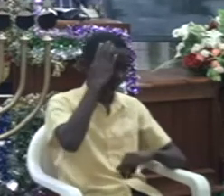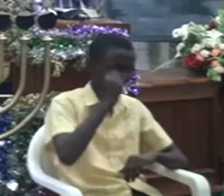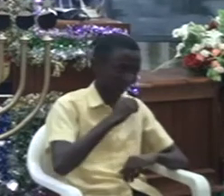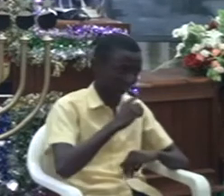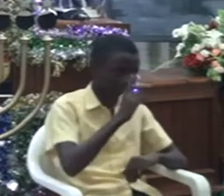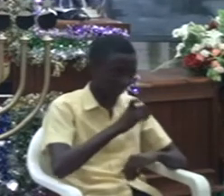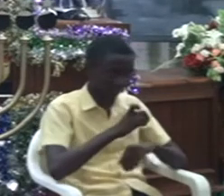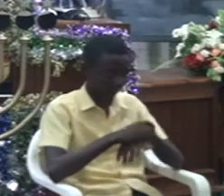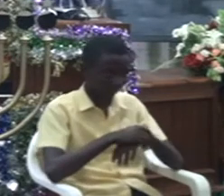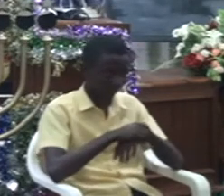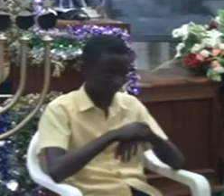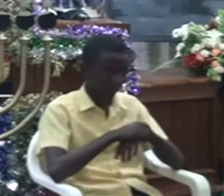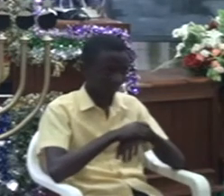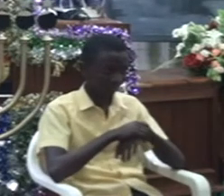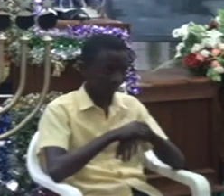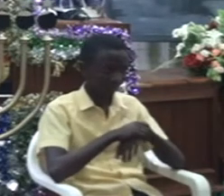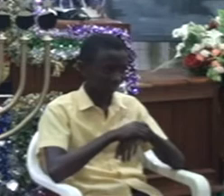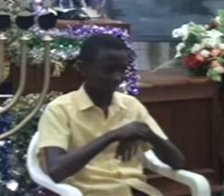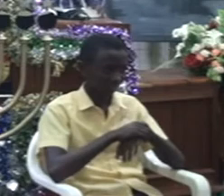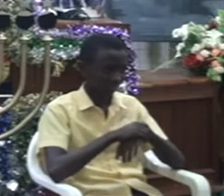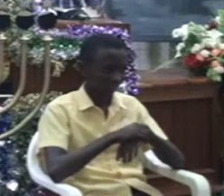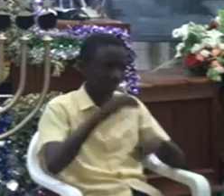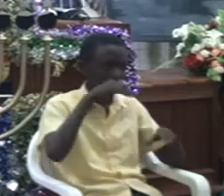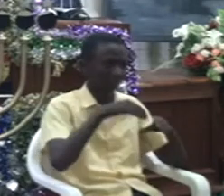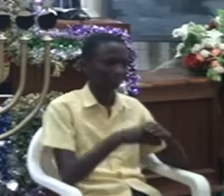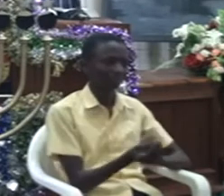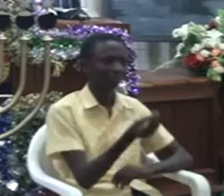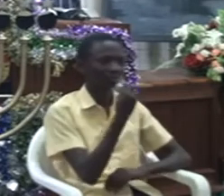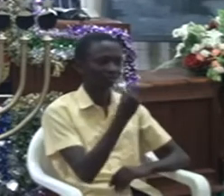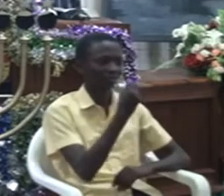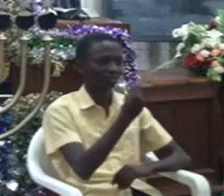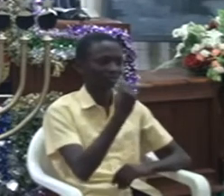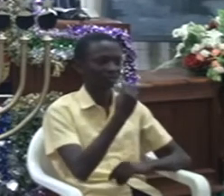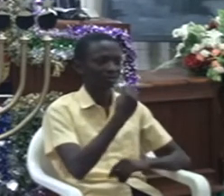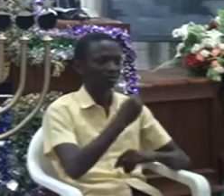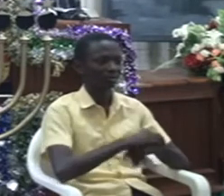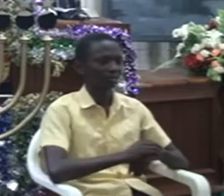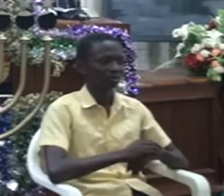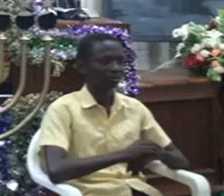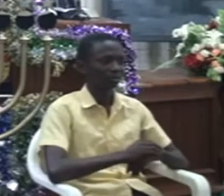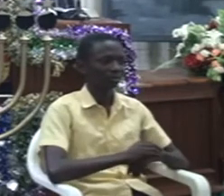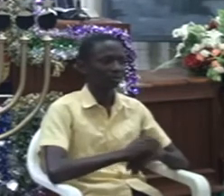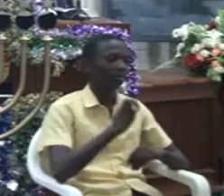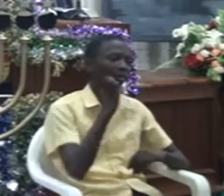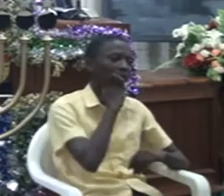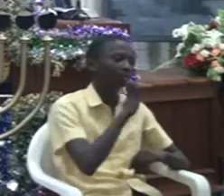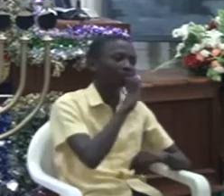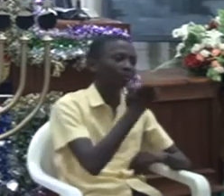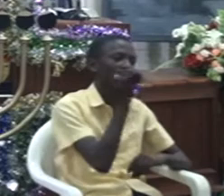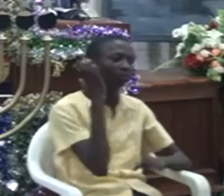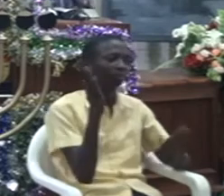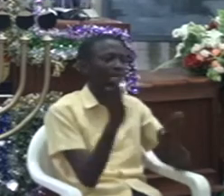Pourquoi? Jou ya nini? En mangeant, kwa kukula, Eve était